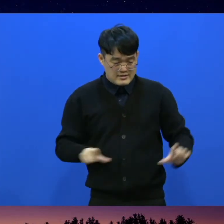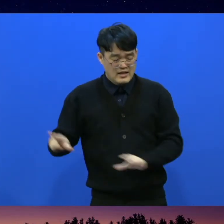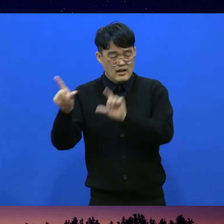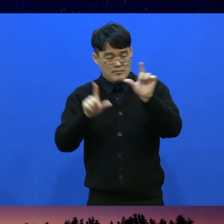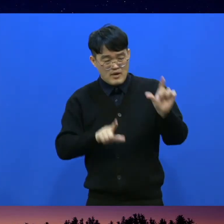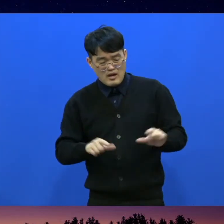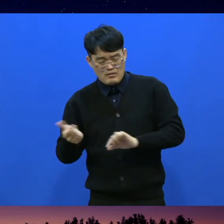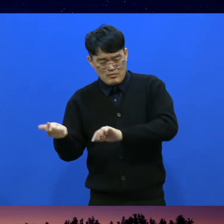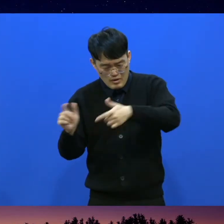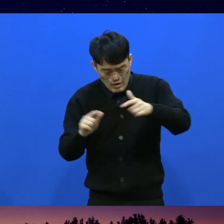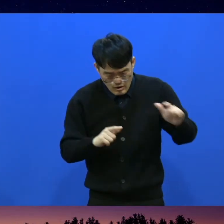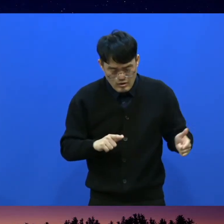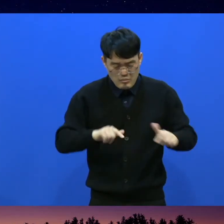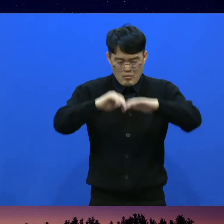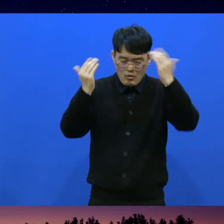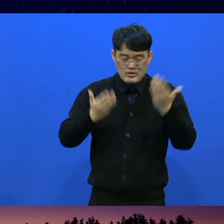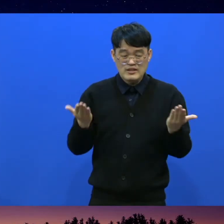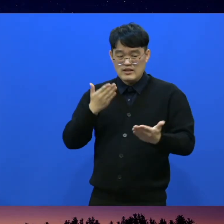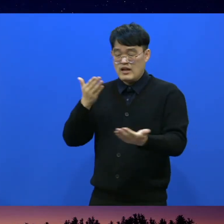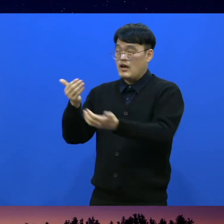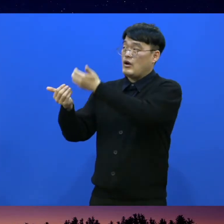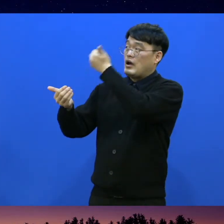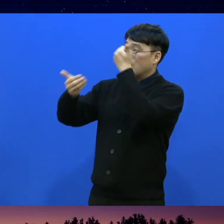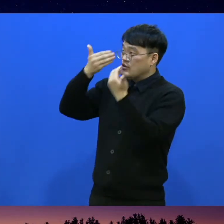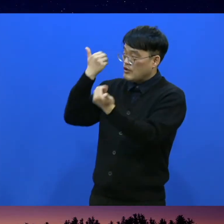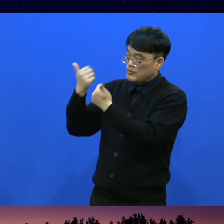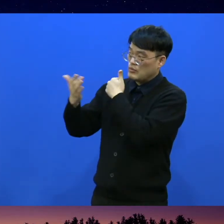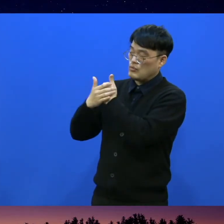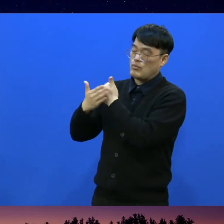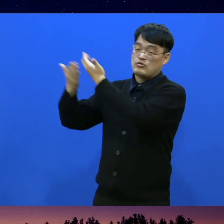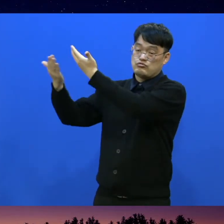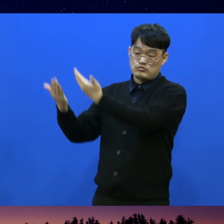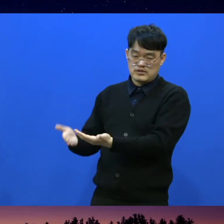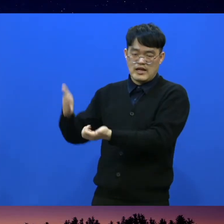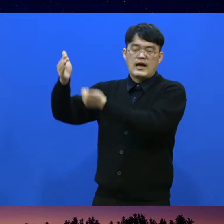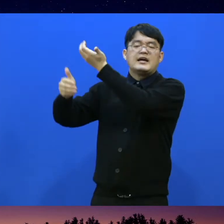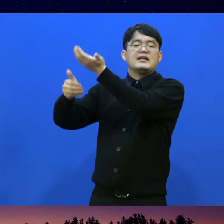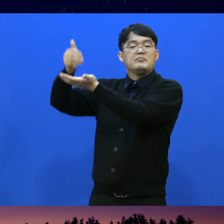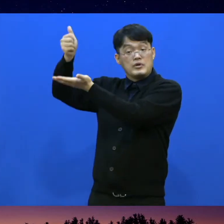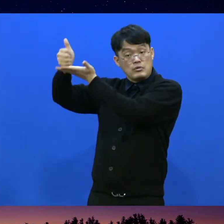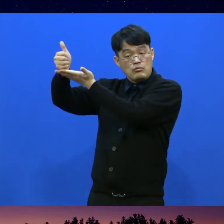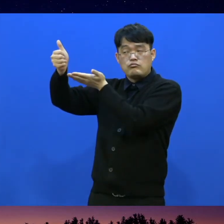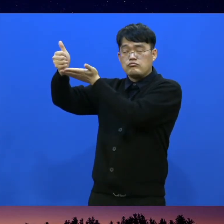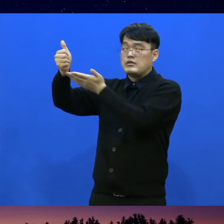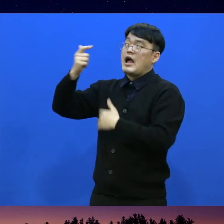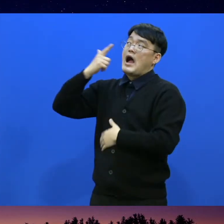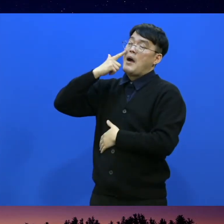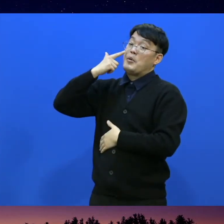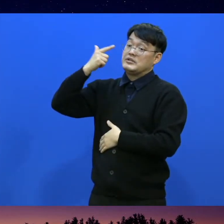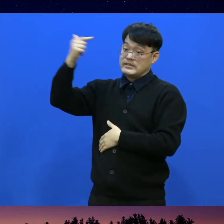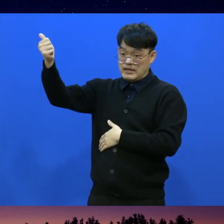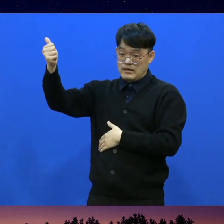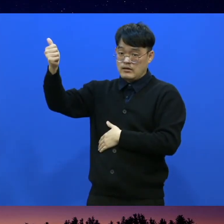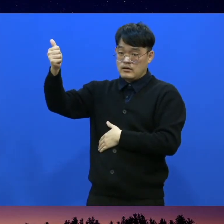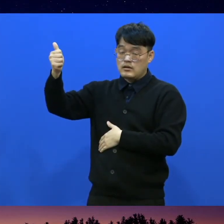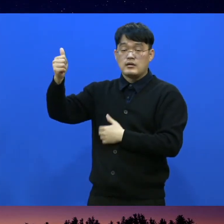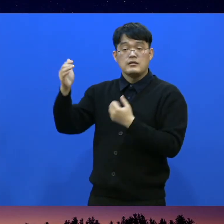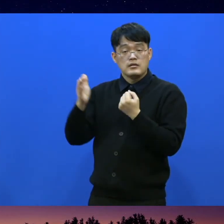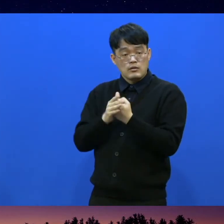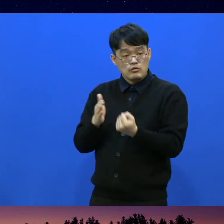문제에 관여하시는 분이시다. 그리고 그분은 우리의 하늘의 아버지시다. 오늘 이 본문에 보면 하늘에 계신